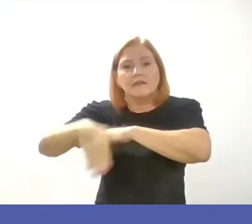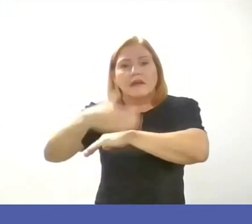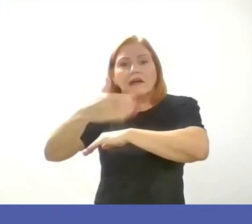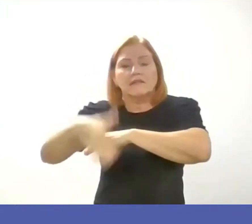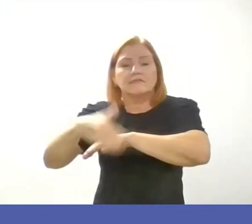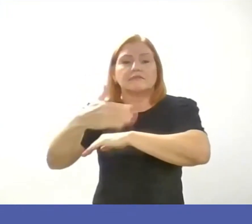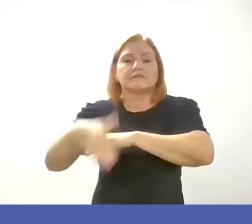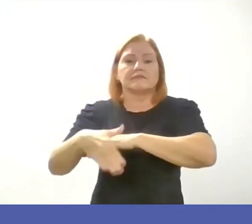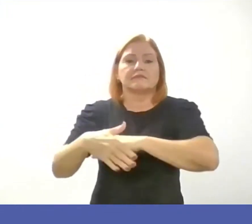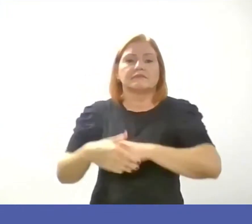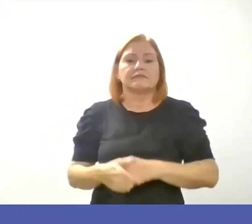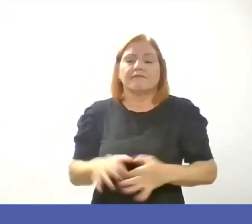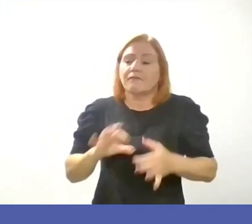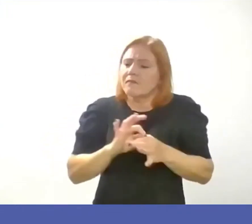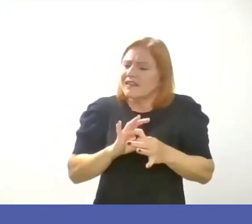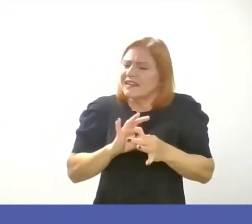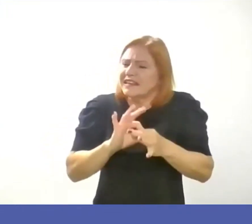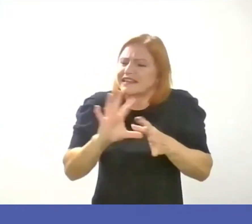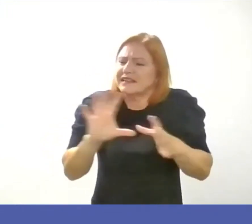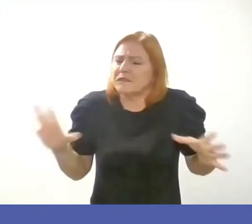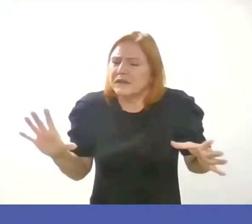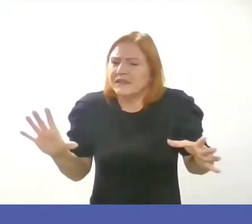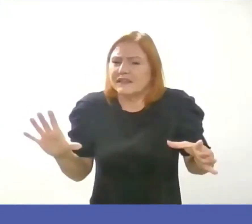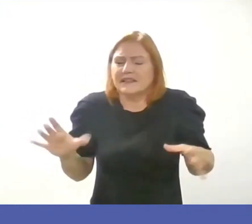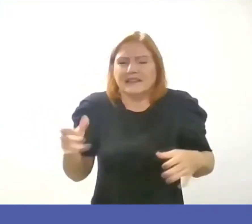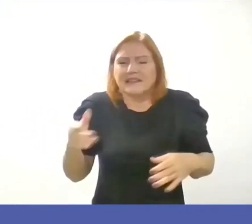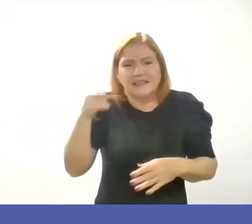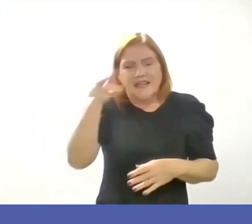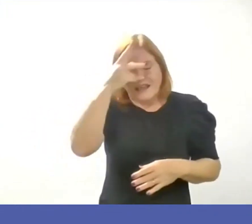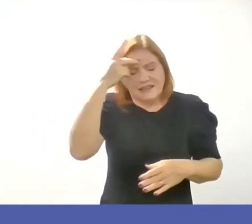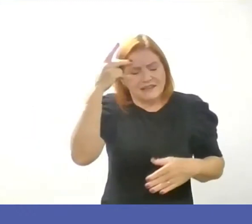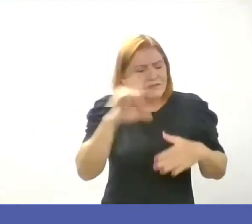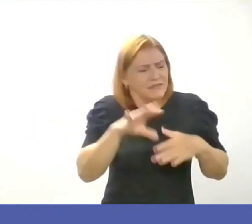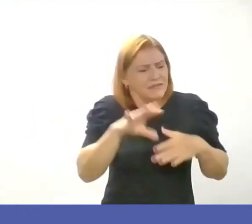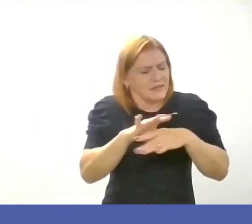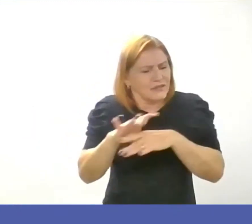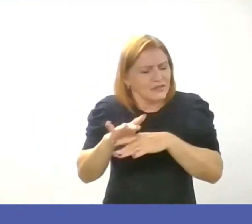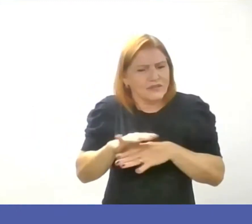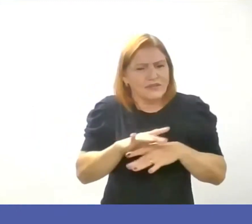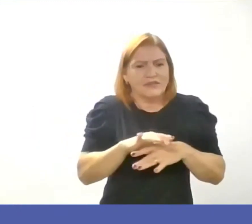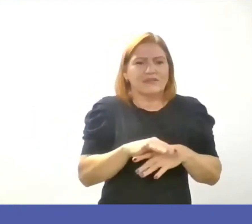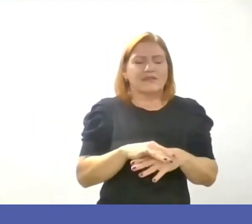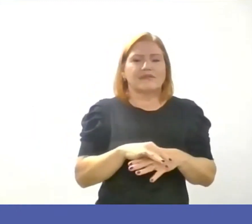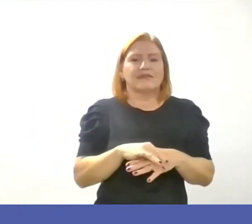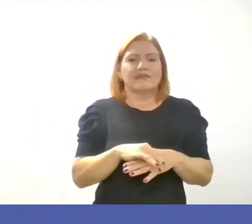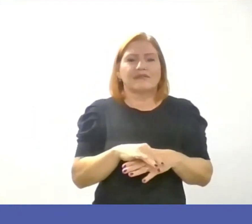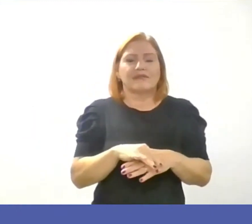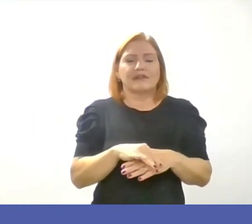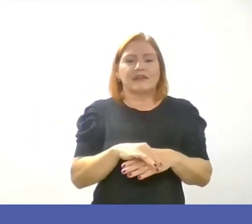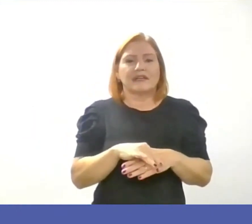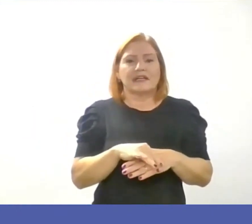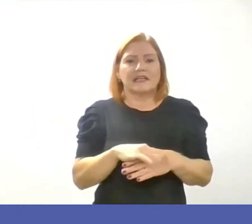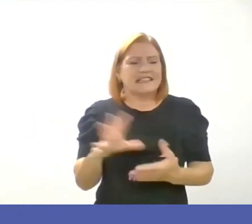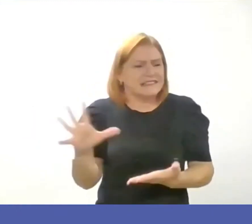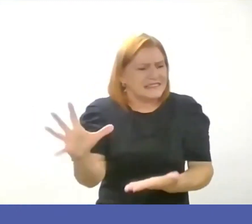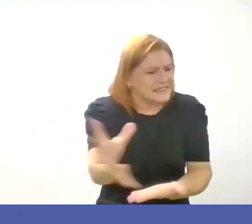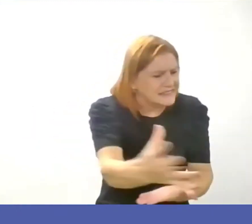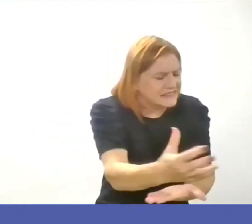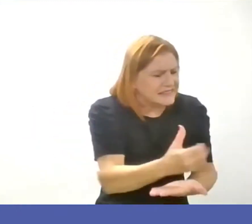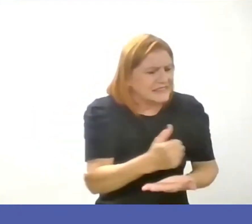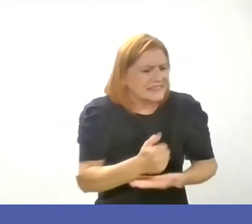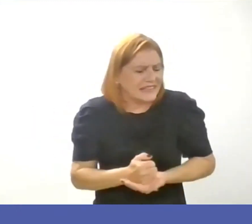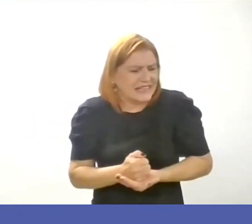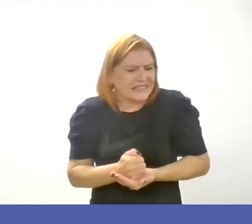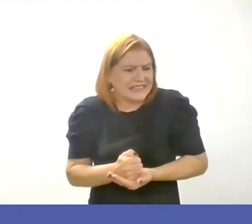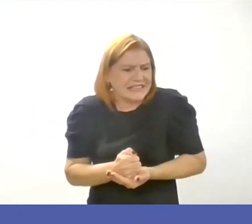os enfermos e os doentes. Tem que resgatar os que estão sob o jugo de Satanás.